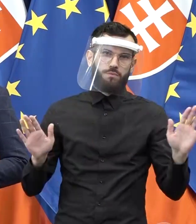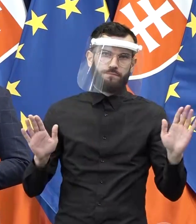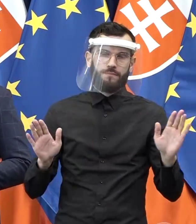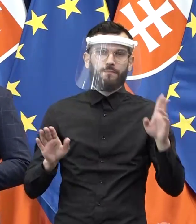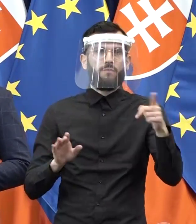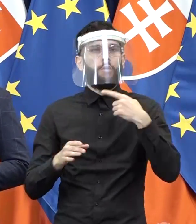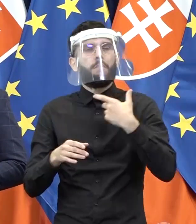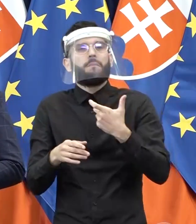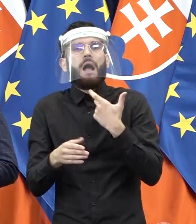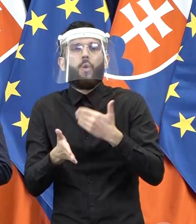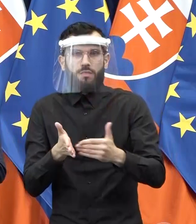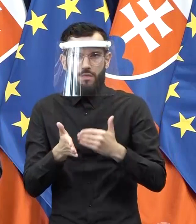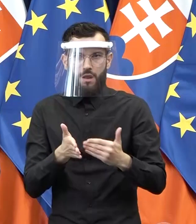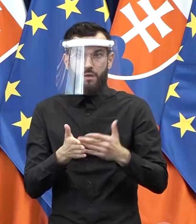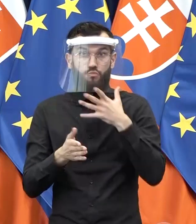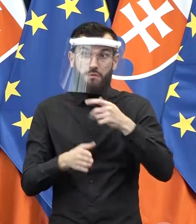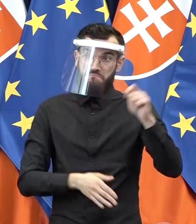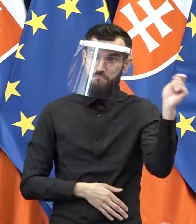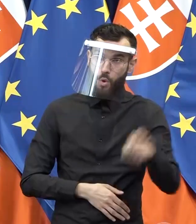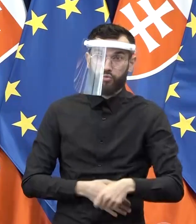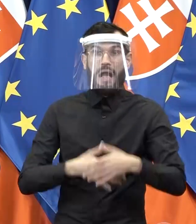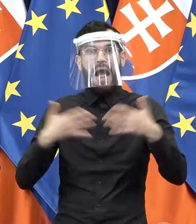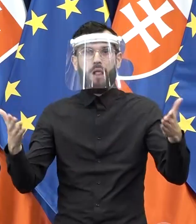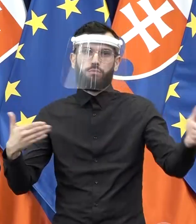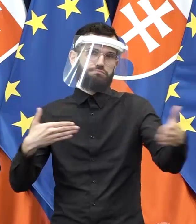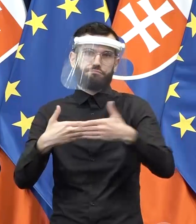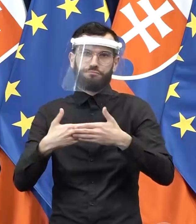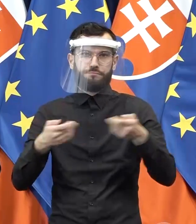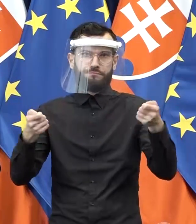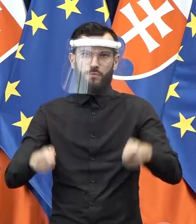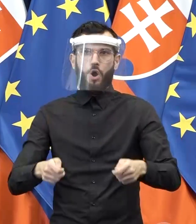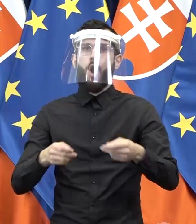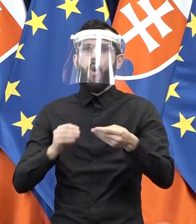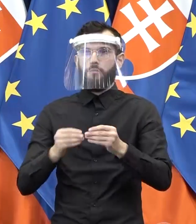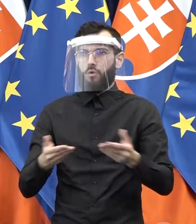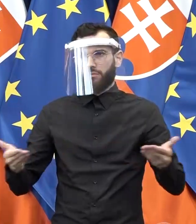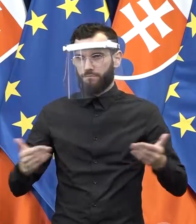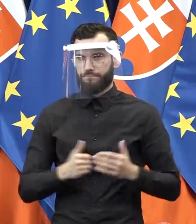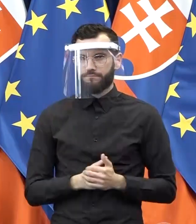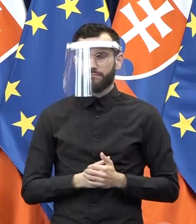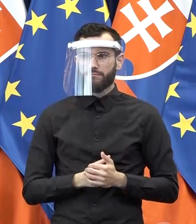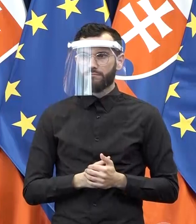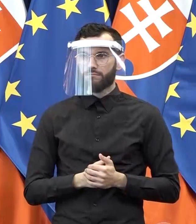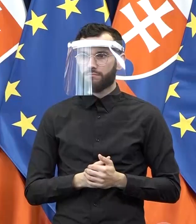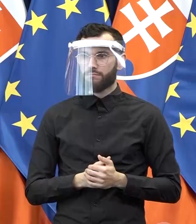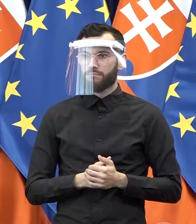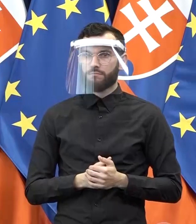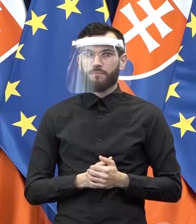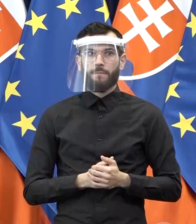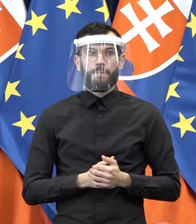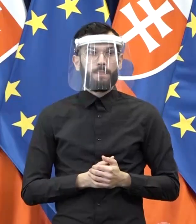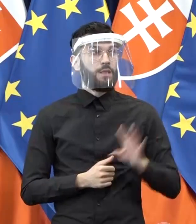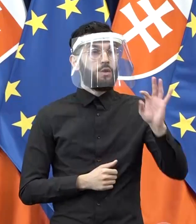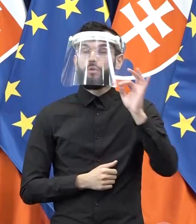sme sa k nám postavili. Či nejakou sankciou alebo uzatvoreným prevádzky. Ďakujem pekne. Agentúra Sita, nech sa páči.